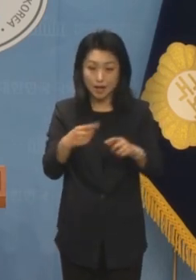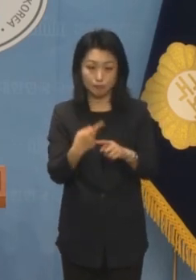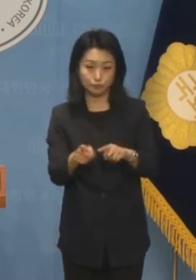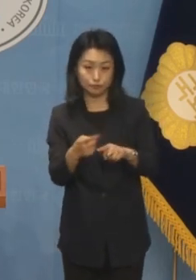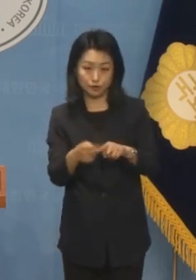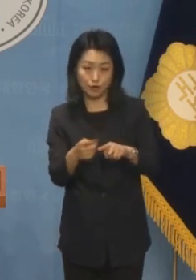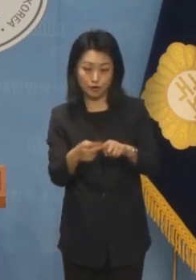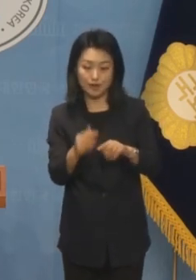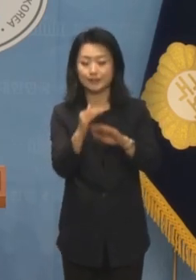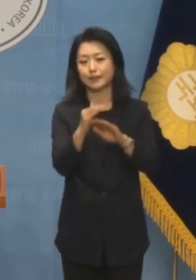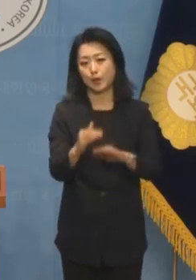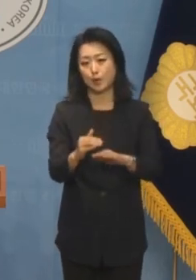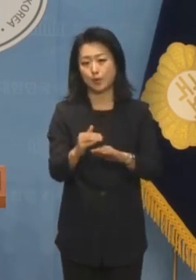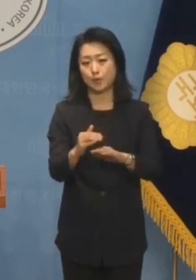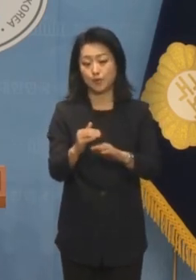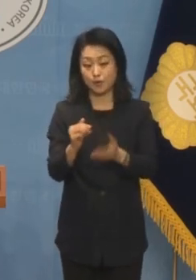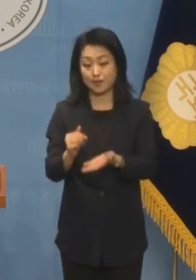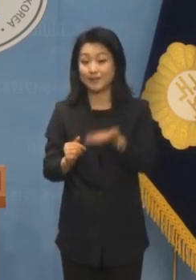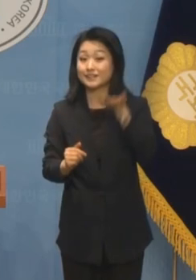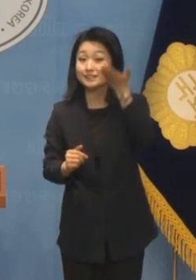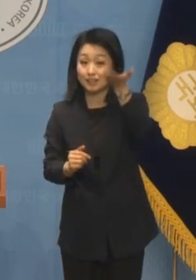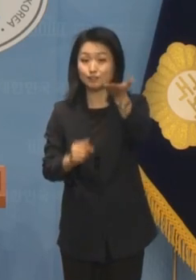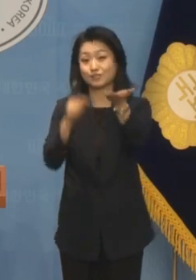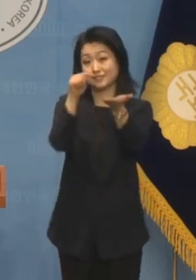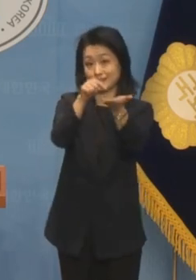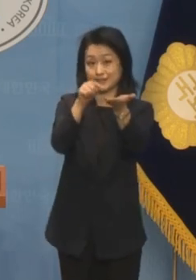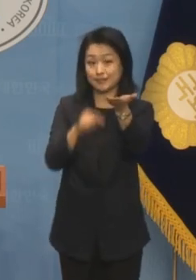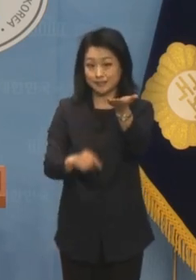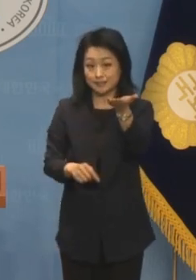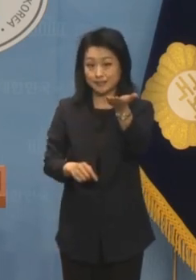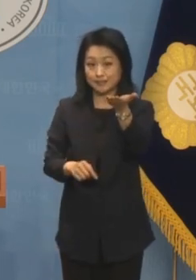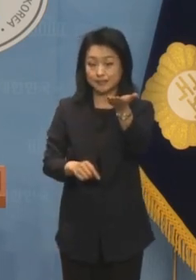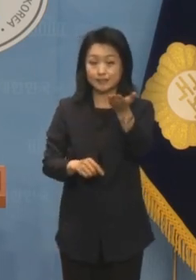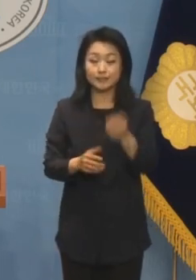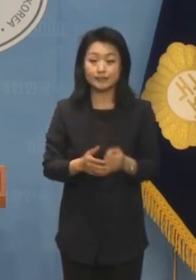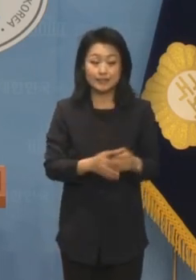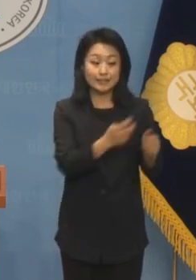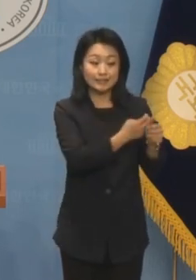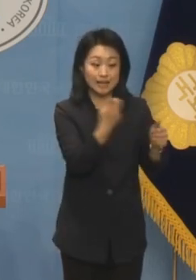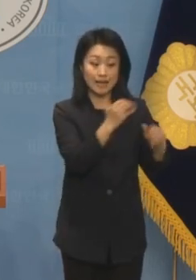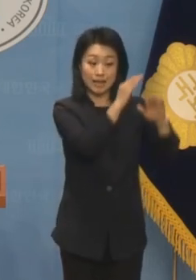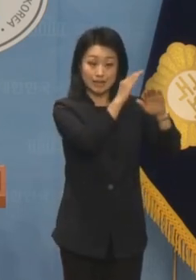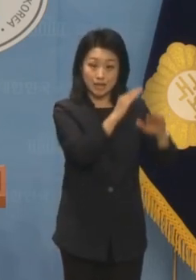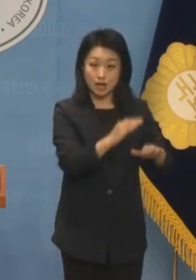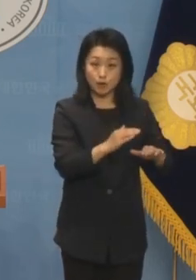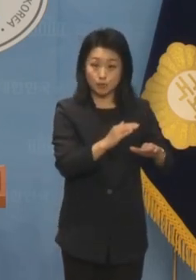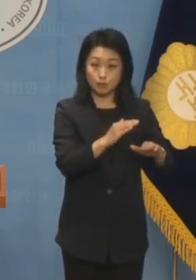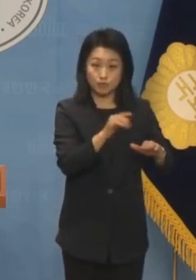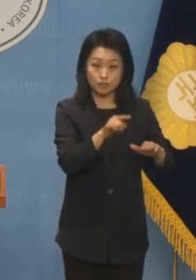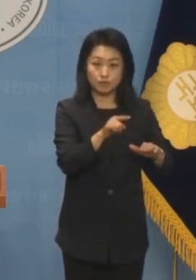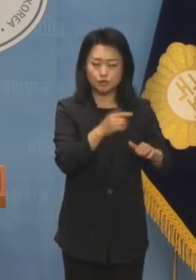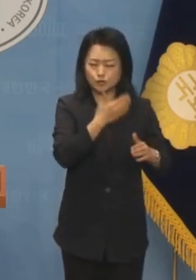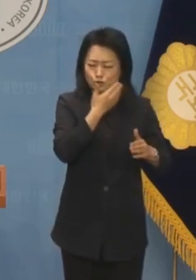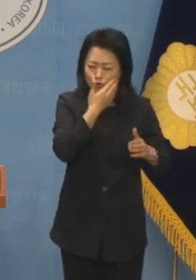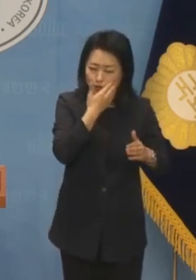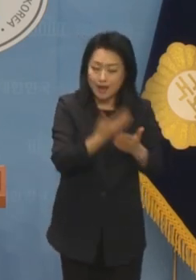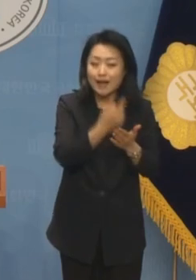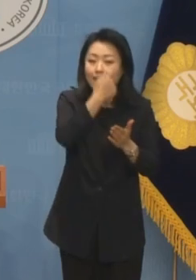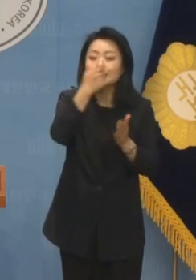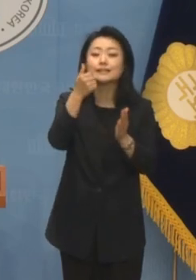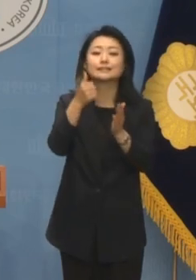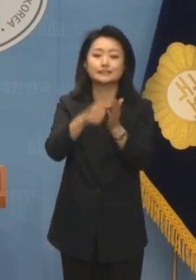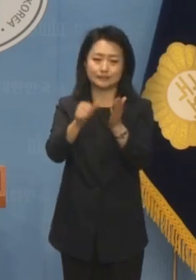분석해서 헌재에 제출한 보고서입니다. 이 검사의 탄핵 사유를 입증할 결정적인